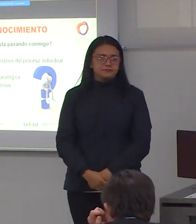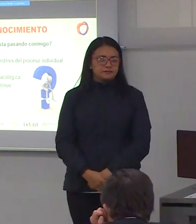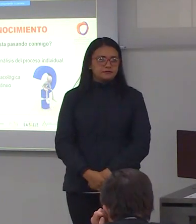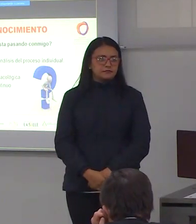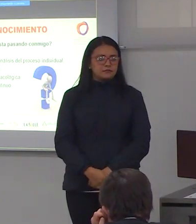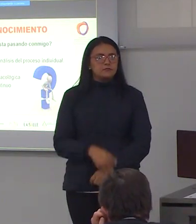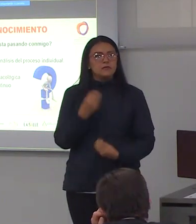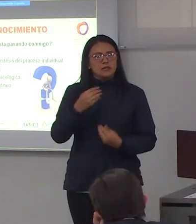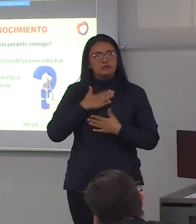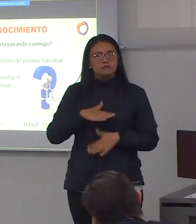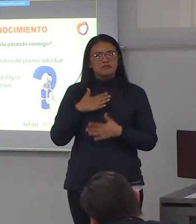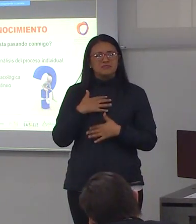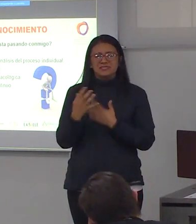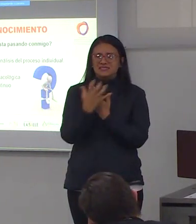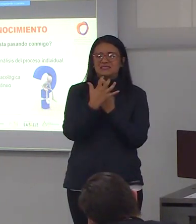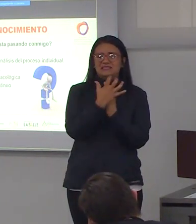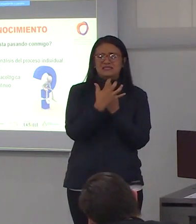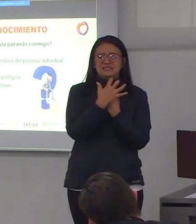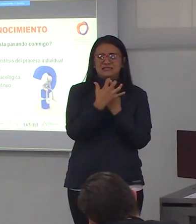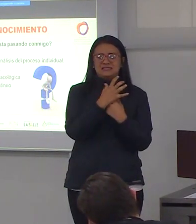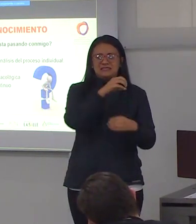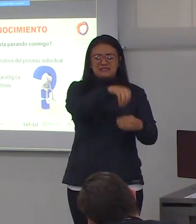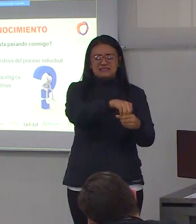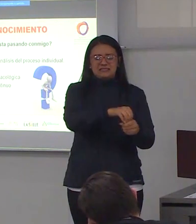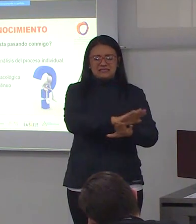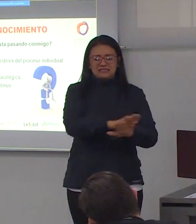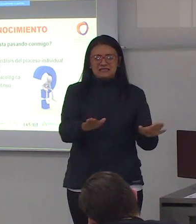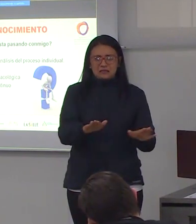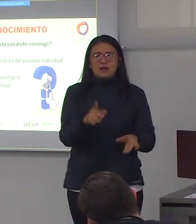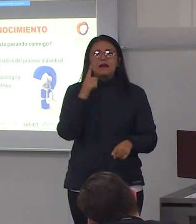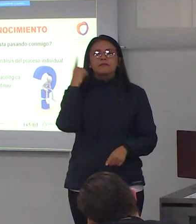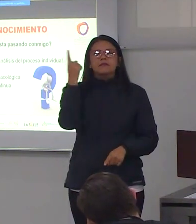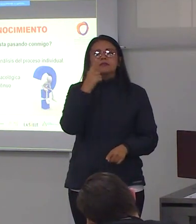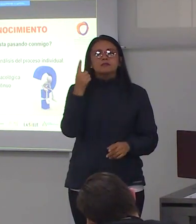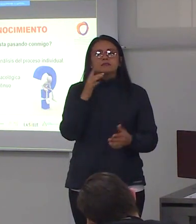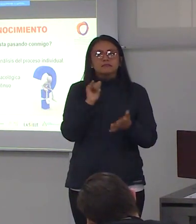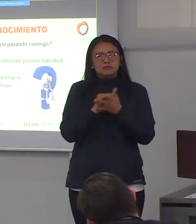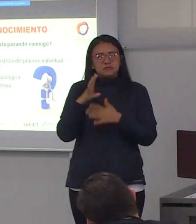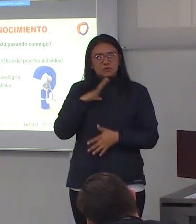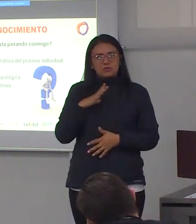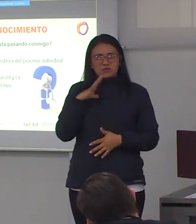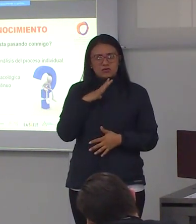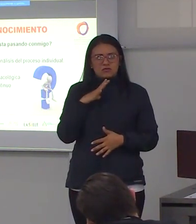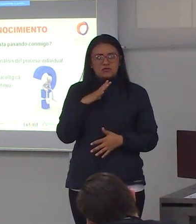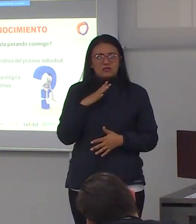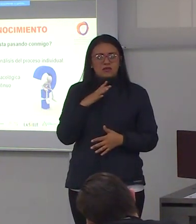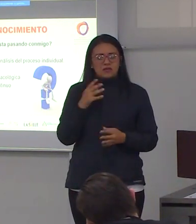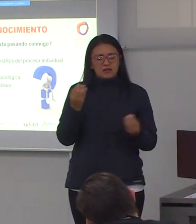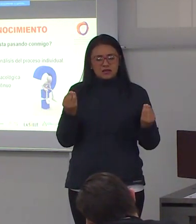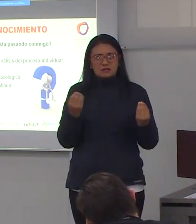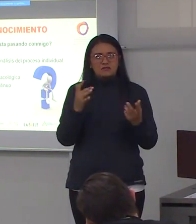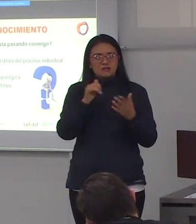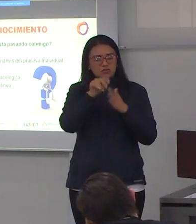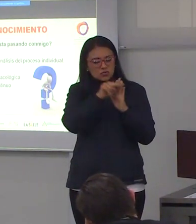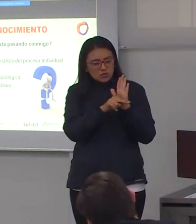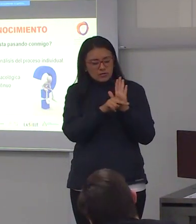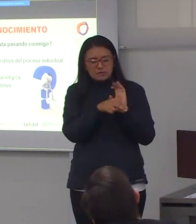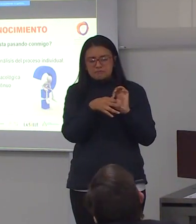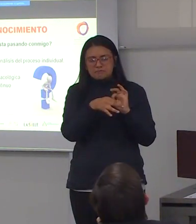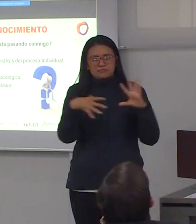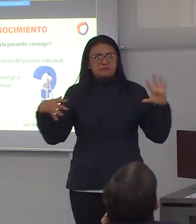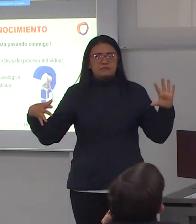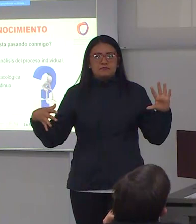para que sea tranquilo para que no moleste porque generamos un disconfort rompemos la normalidad